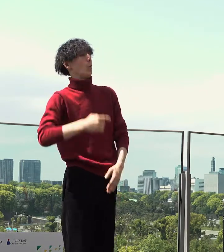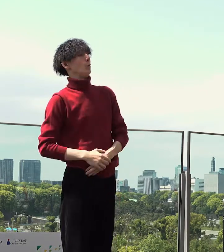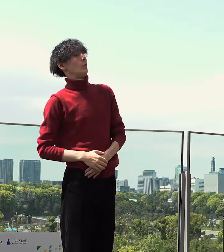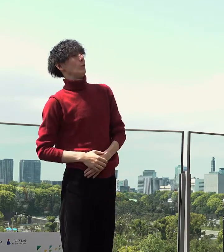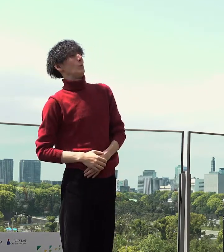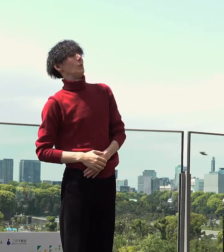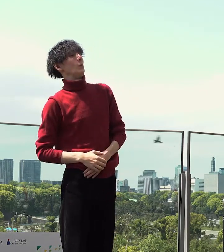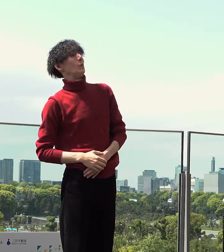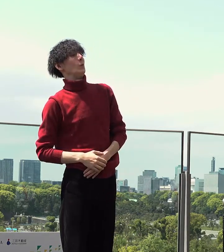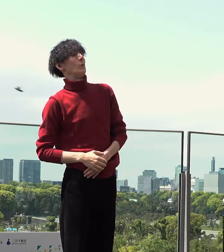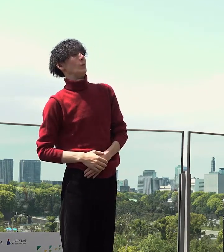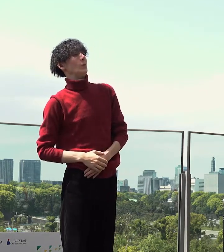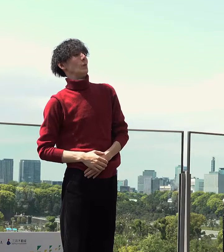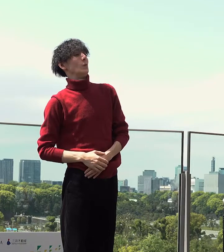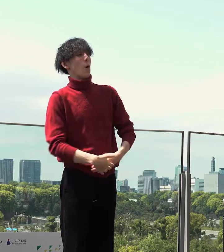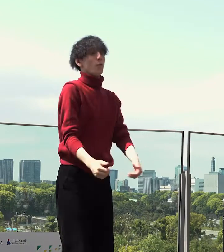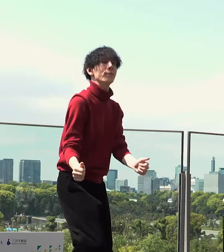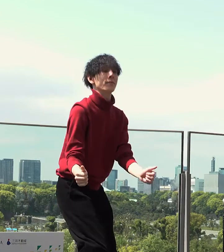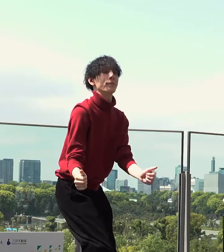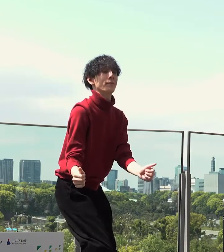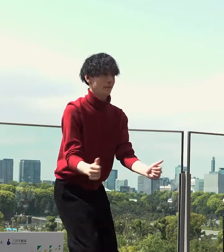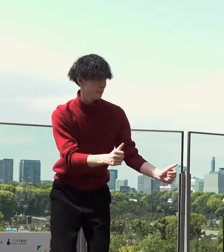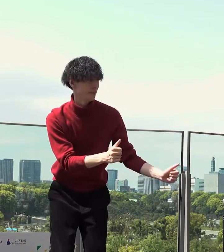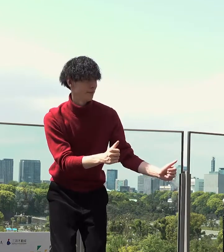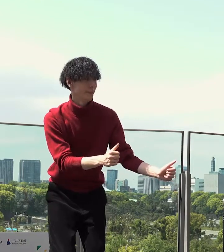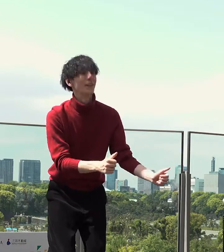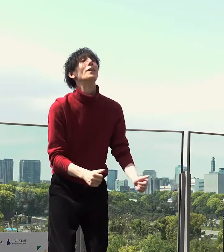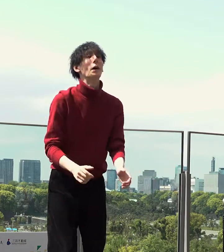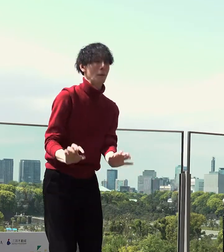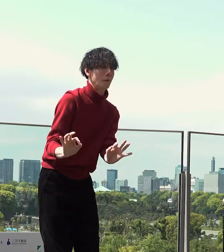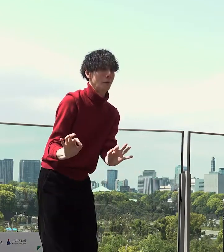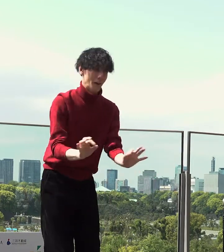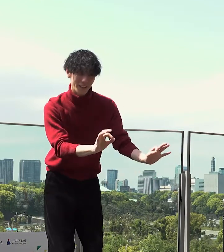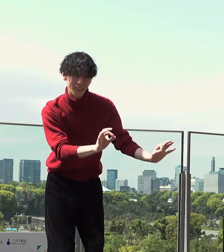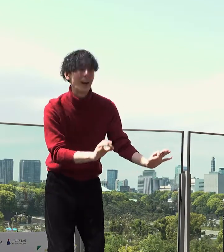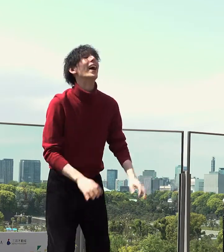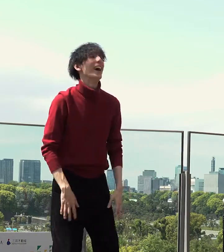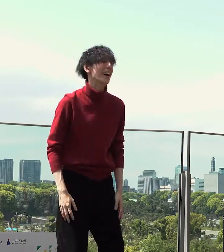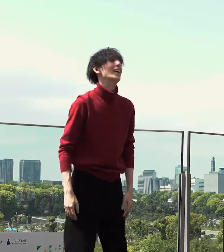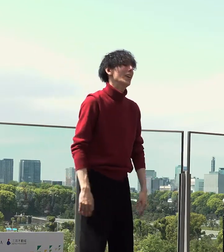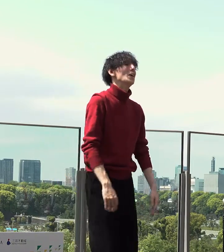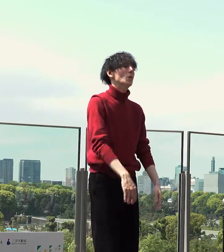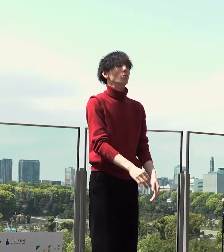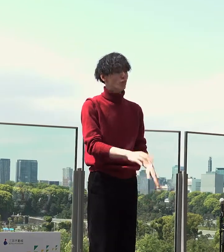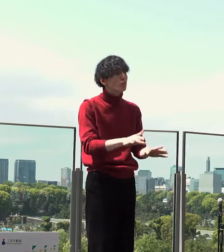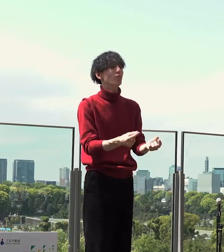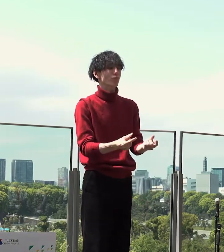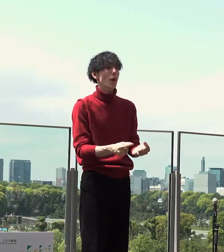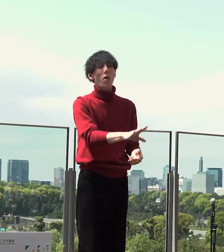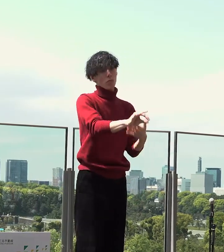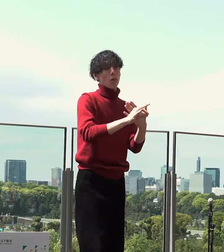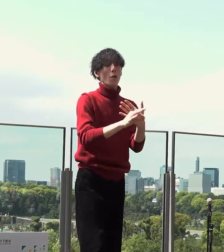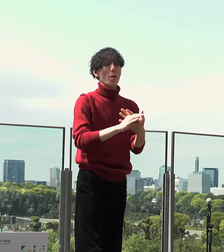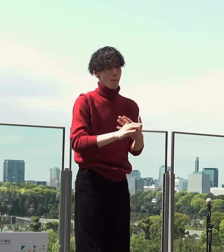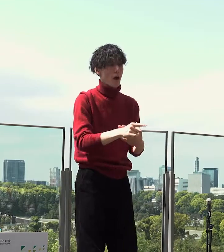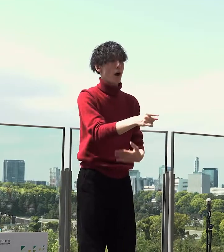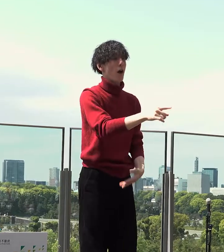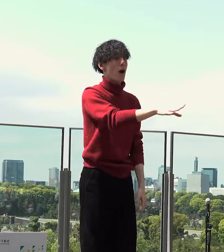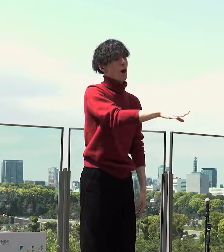に僕は思います。いいですか、いいでしょうか。はい、例えばです